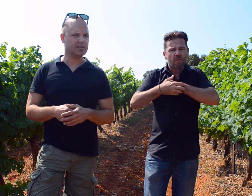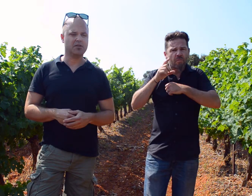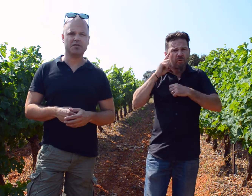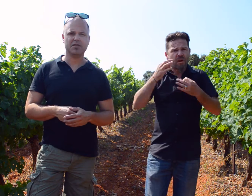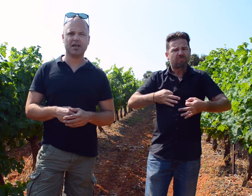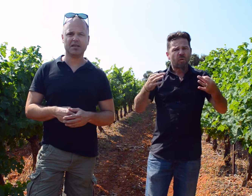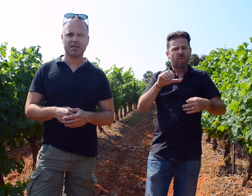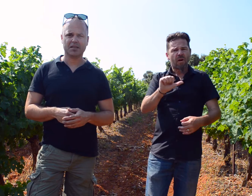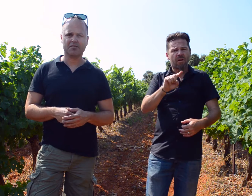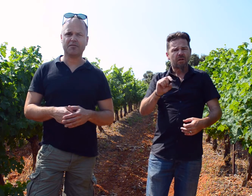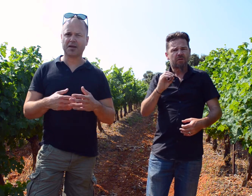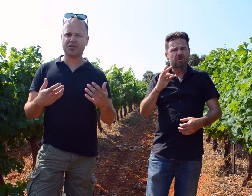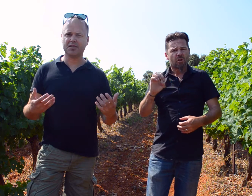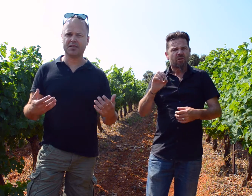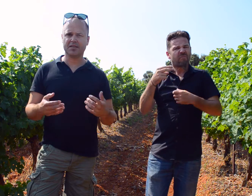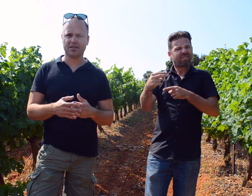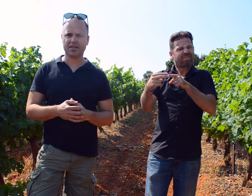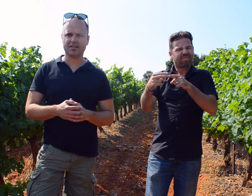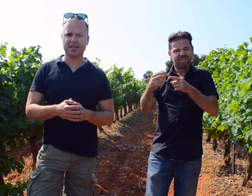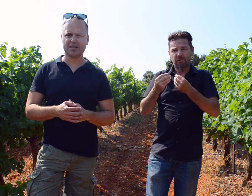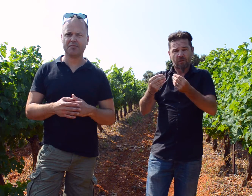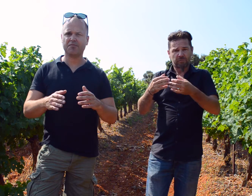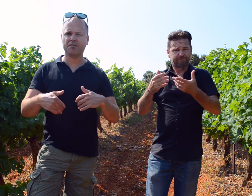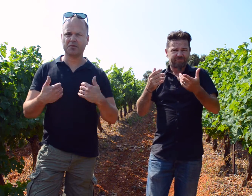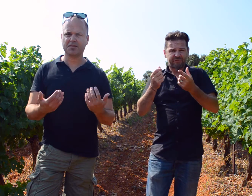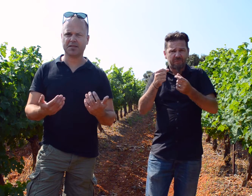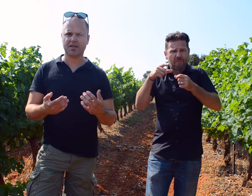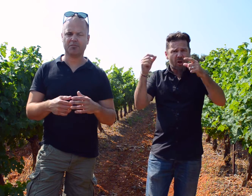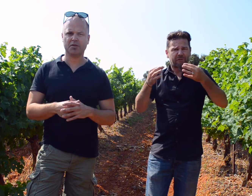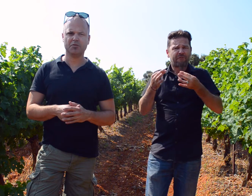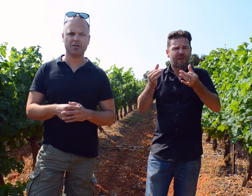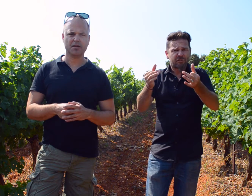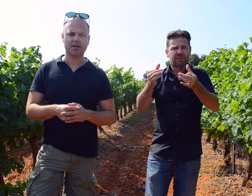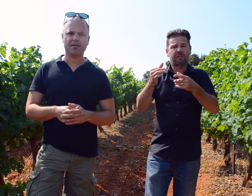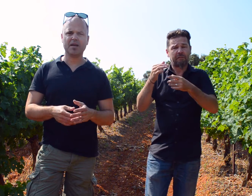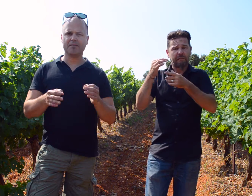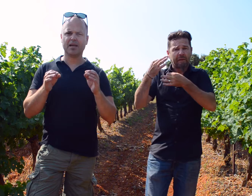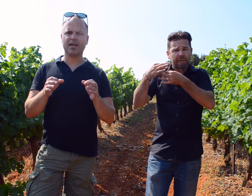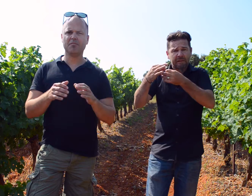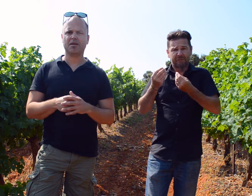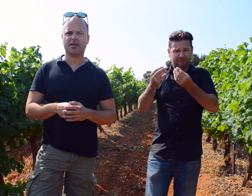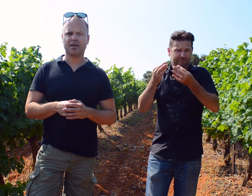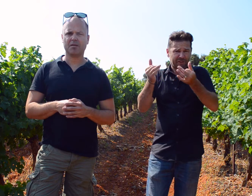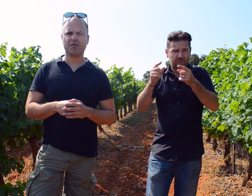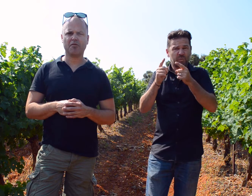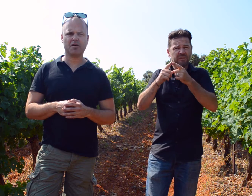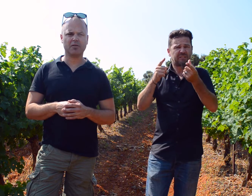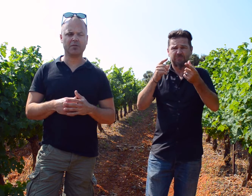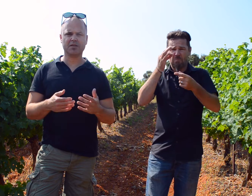le végétal, qui va fragiliser les raisins, qui va favoriser la pourriture. Mais elle aime quand même avoir une